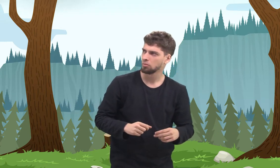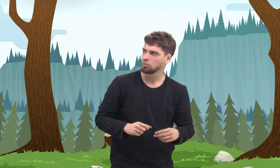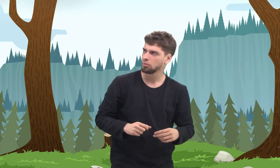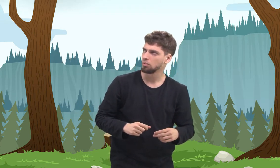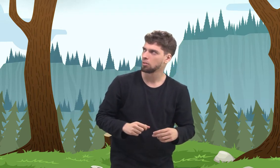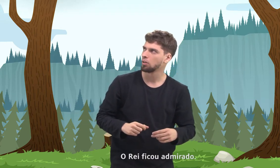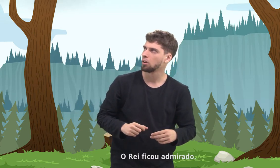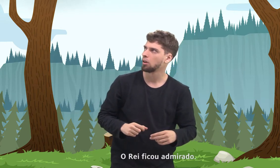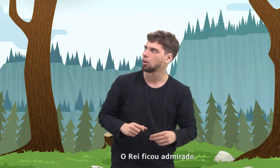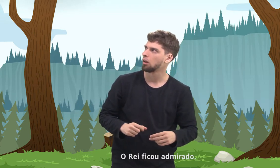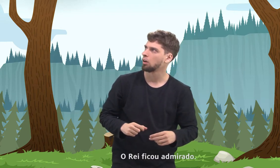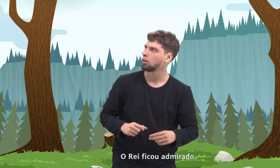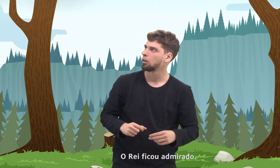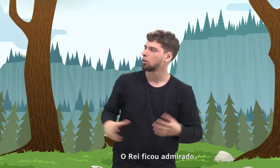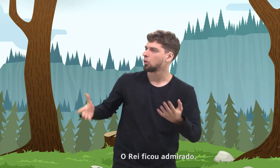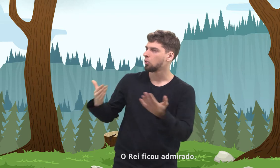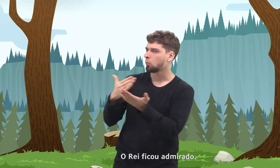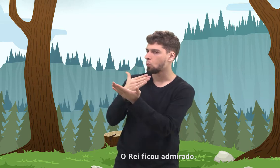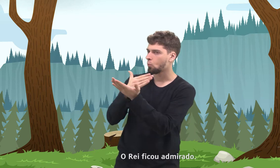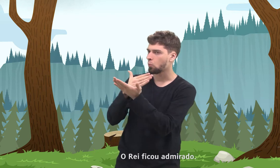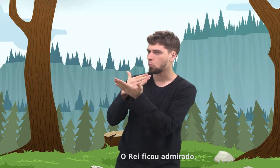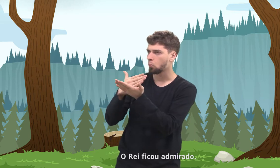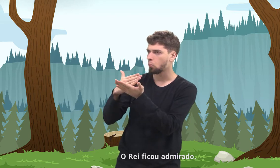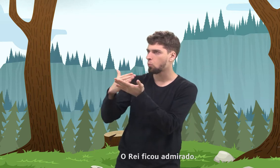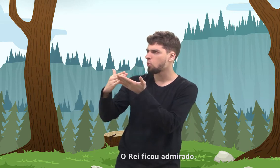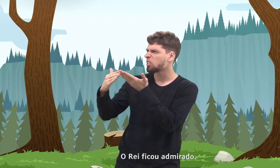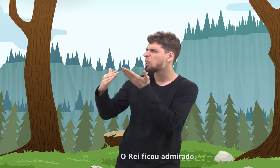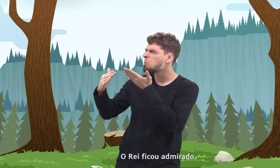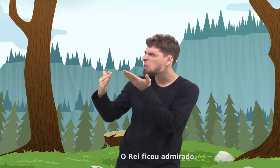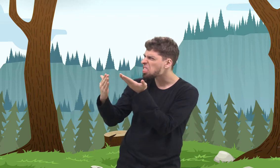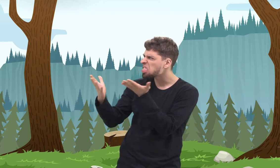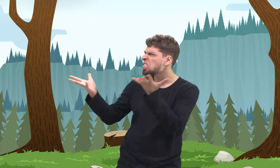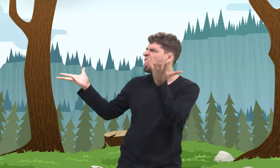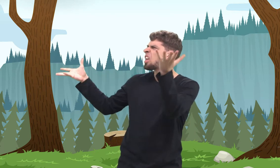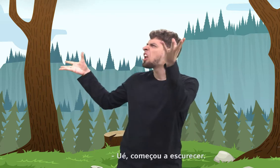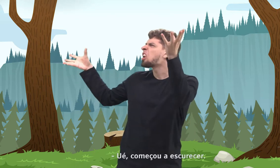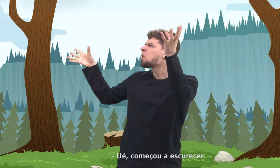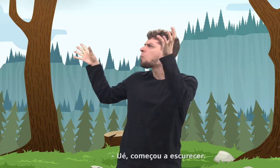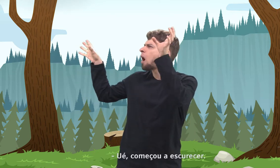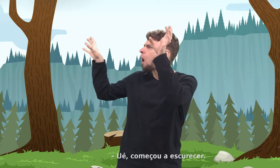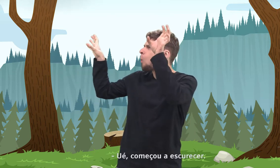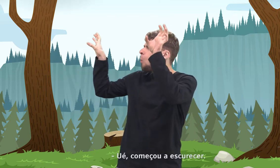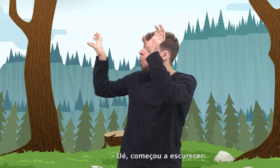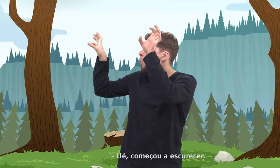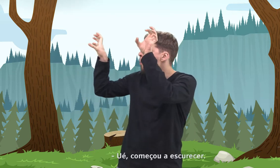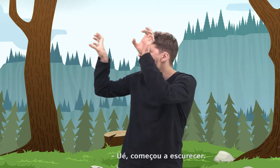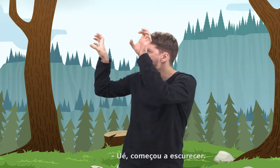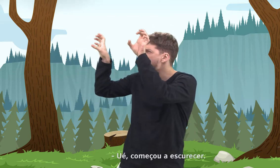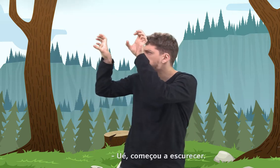o rei ficou admirado começou a escurecer